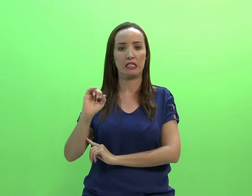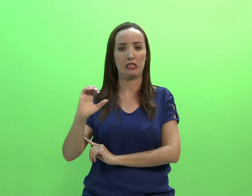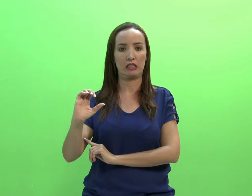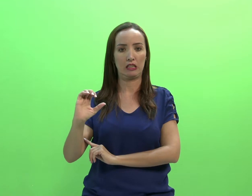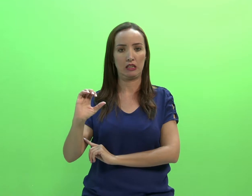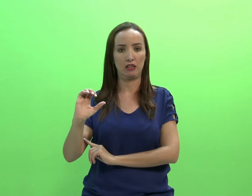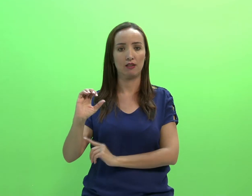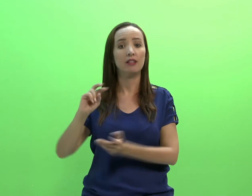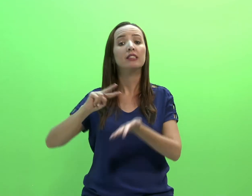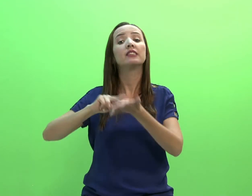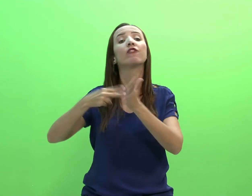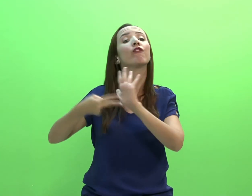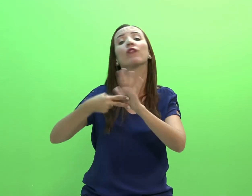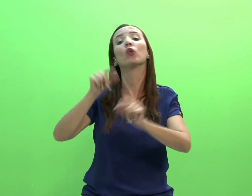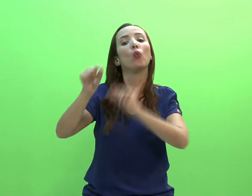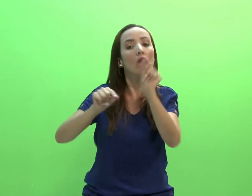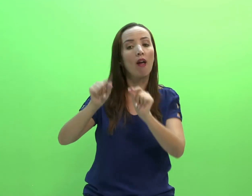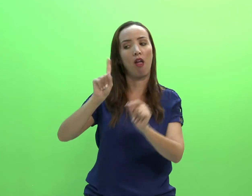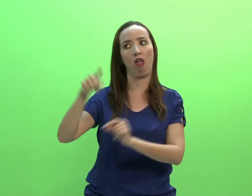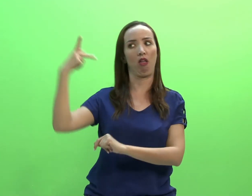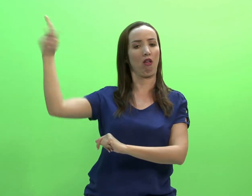E coloca S e C.